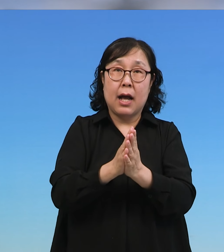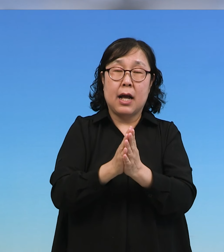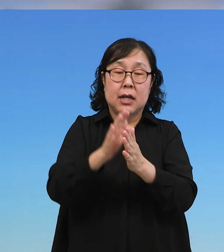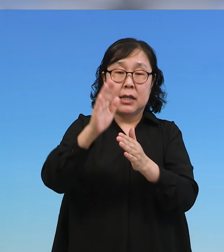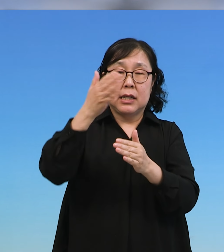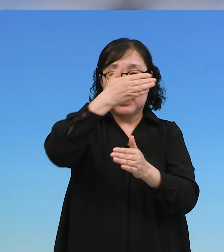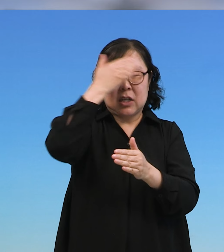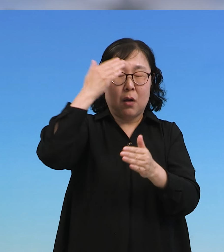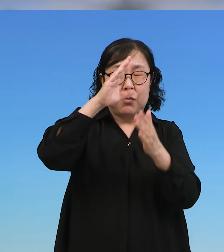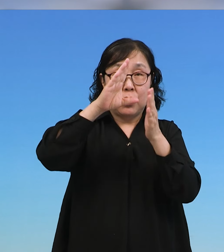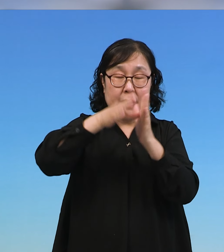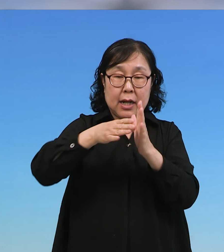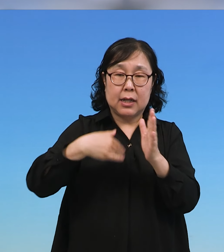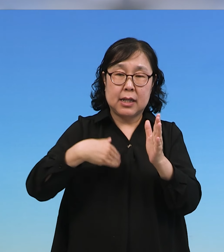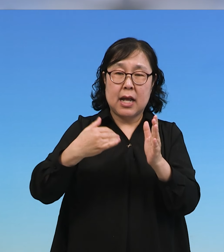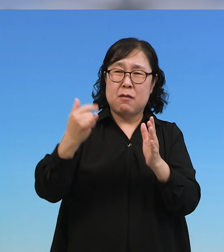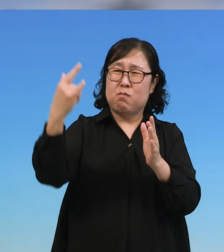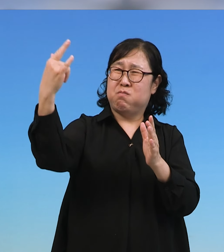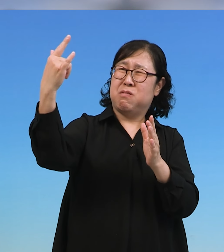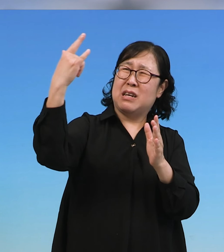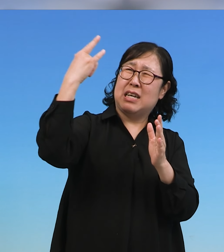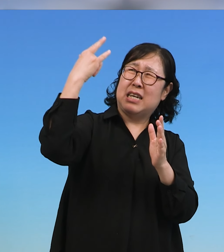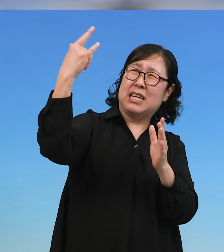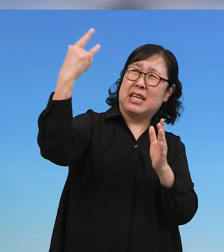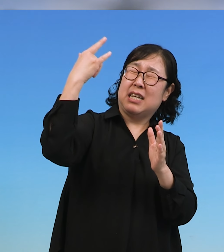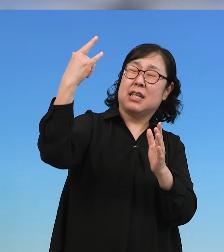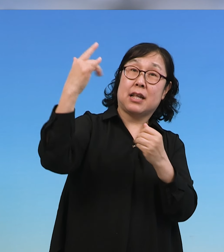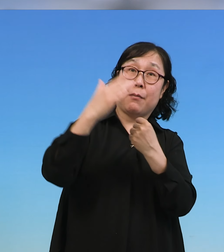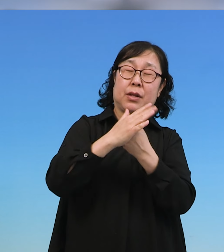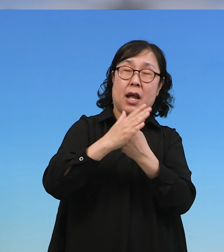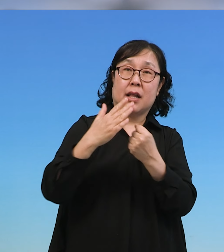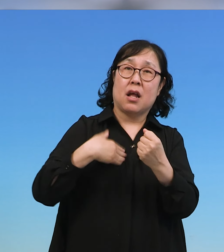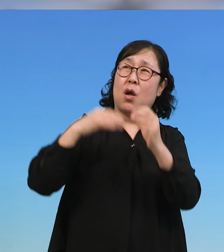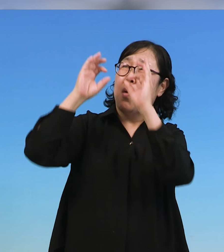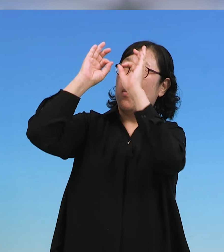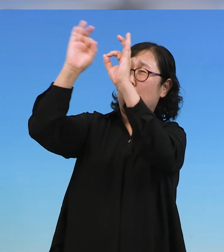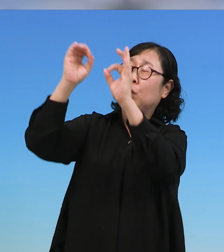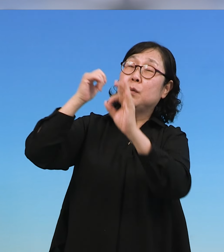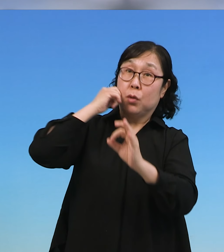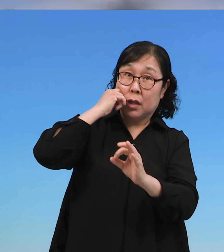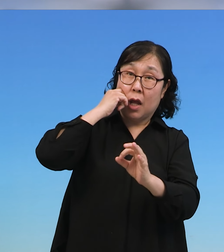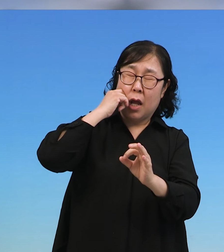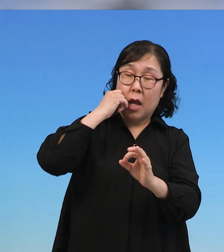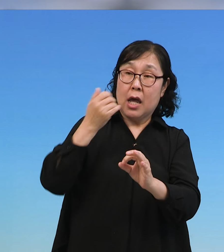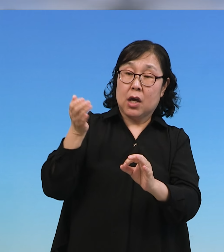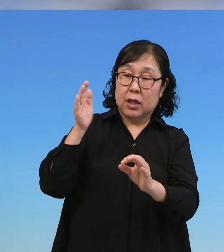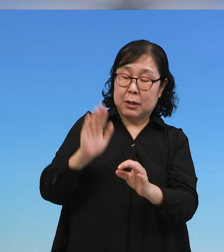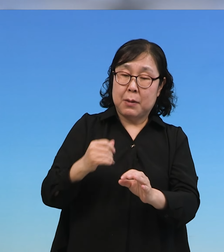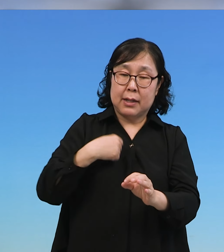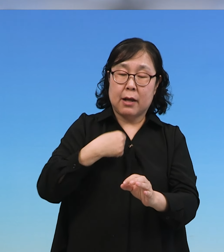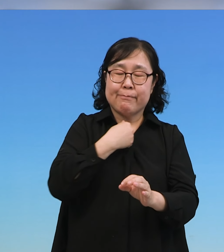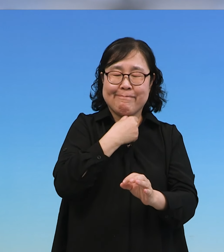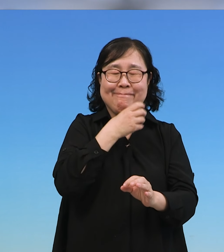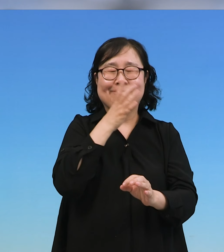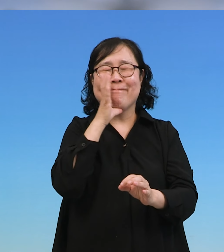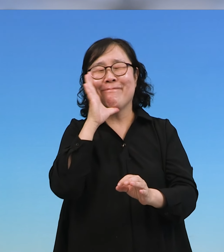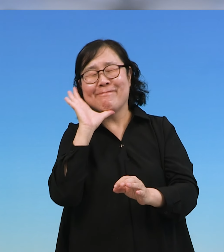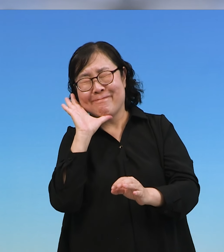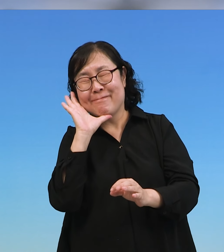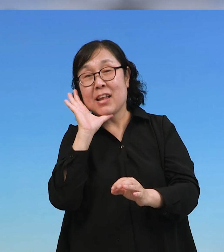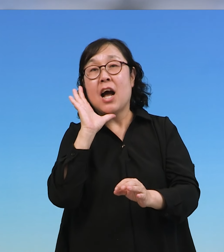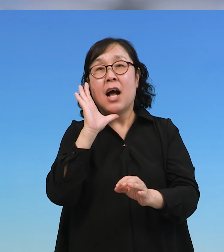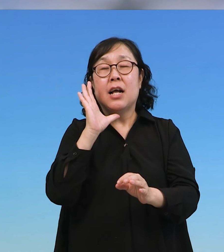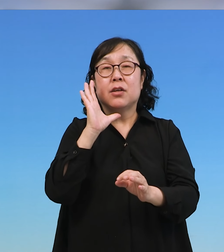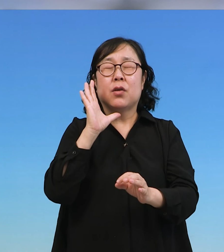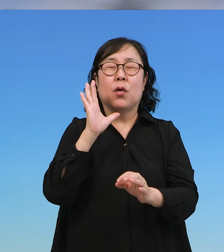뜨거워가지고 막 주위 사람들이 제대로 쳐다보지도 못하는 그런 삶을 살았다면 이 나이가 들어갈수록